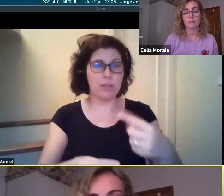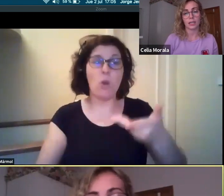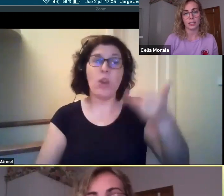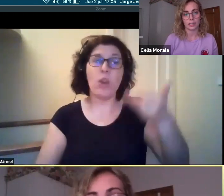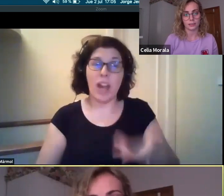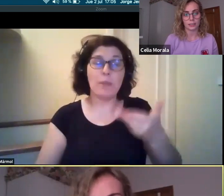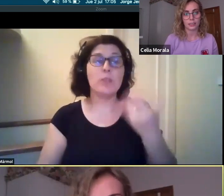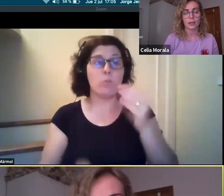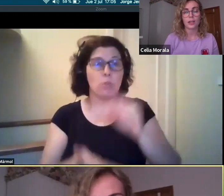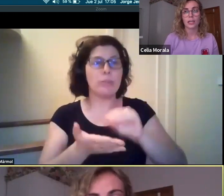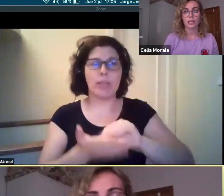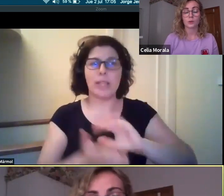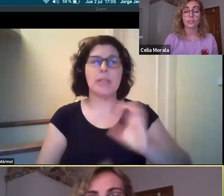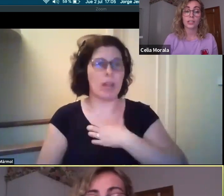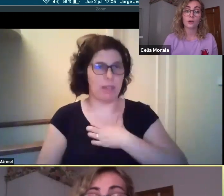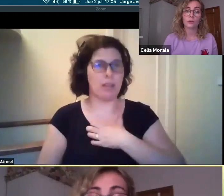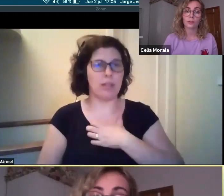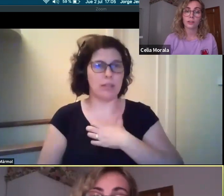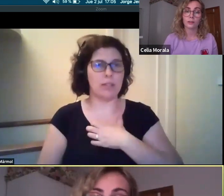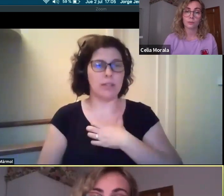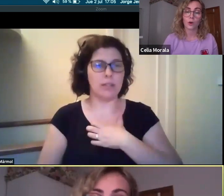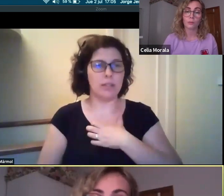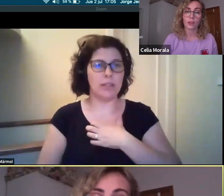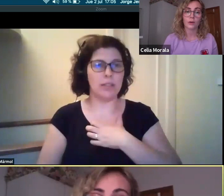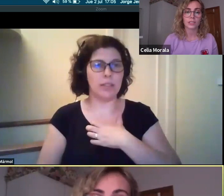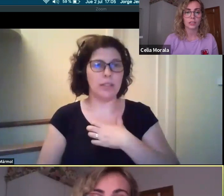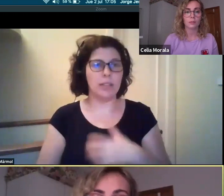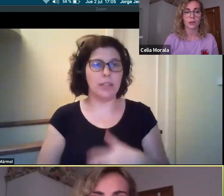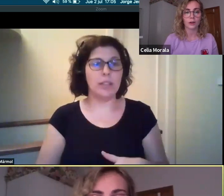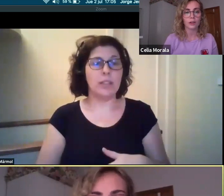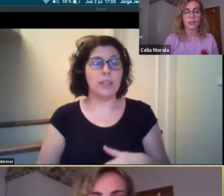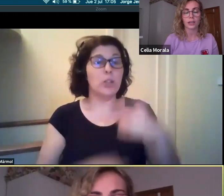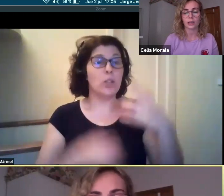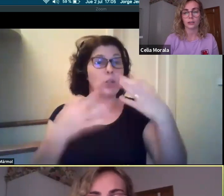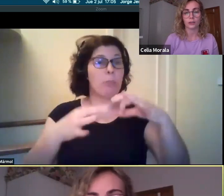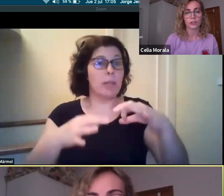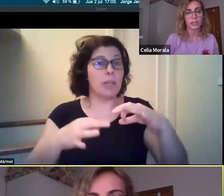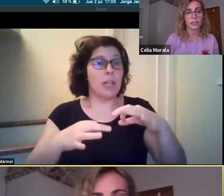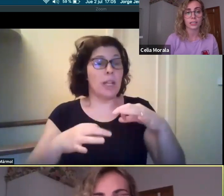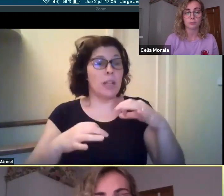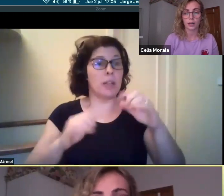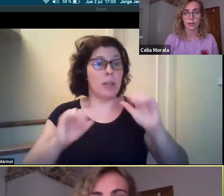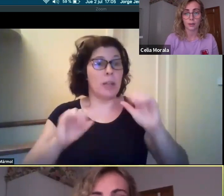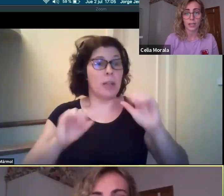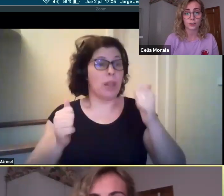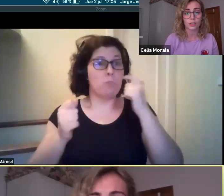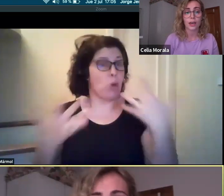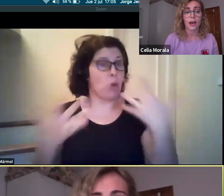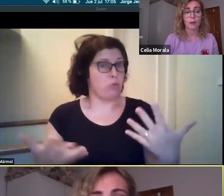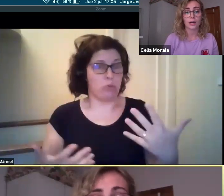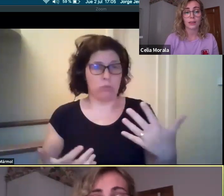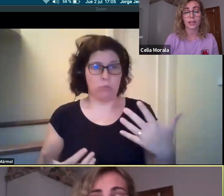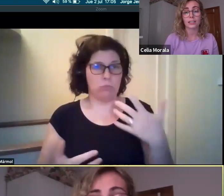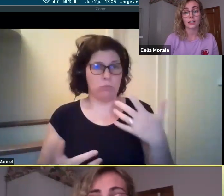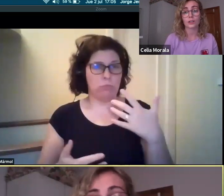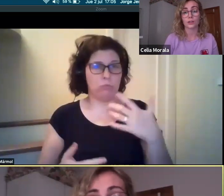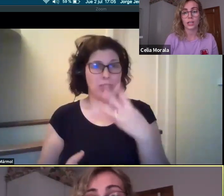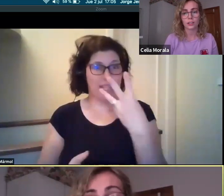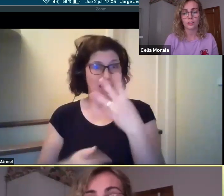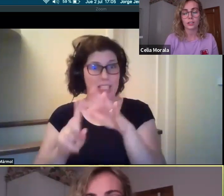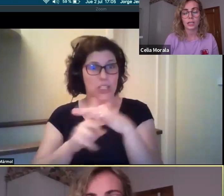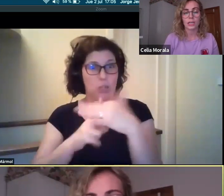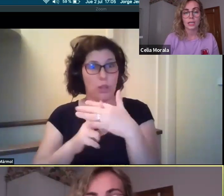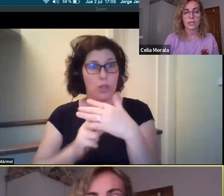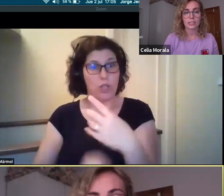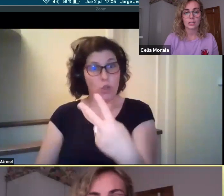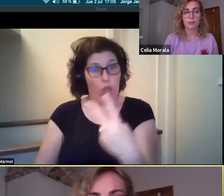también invalidantes. Suelen tener un comienzo bastante precoz, ya que en 2 de cada 3 casos aparecen antes de los 2